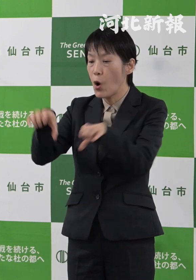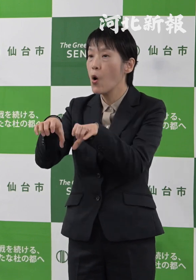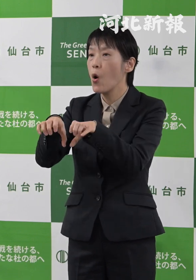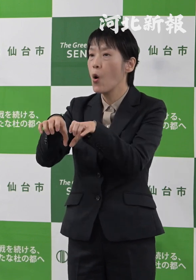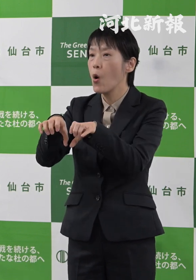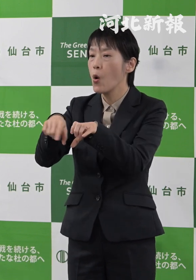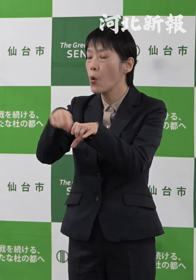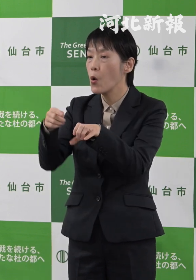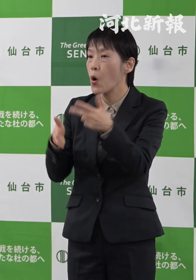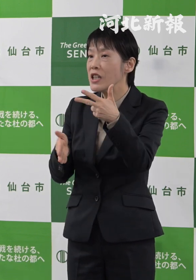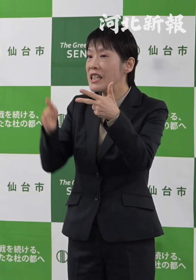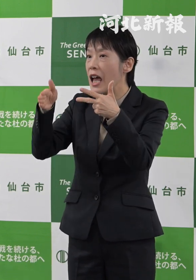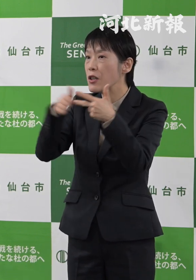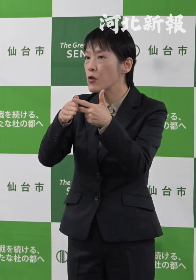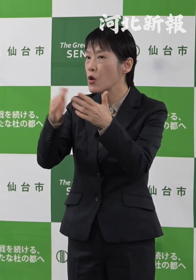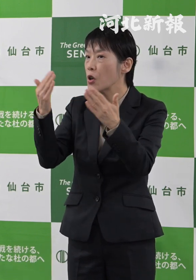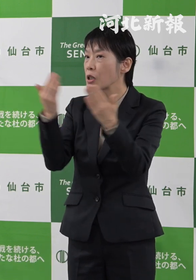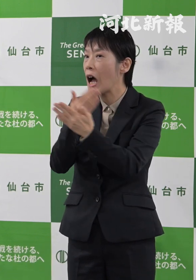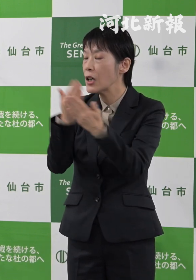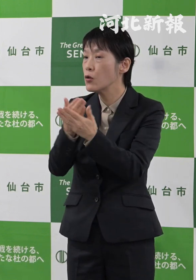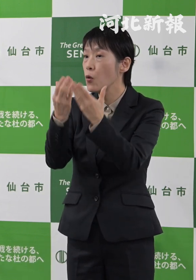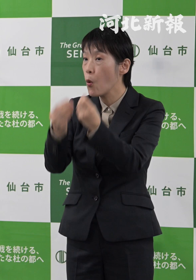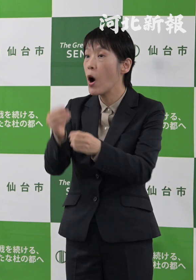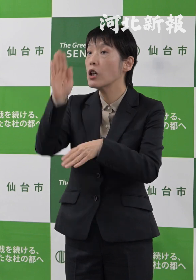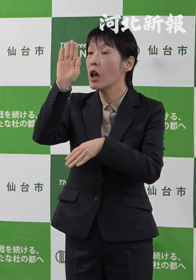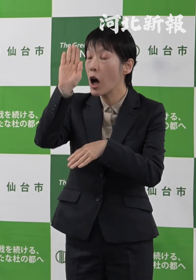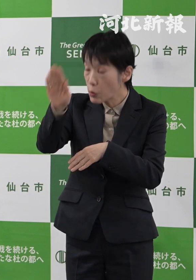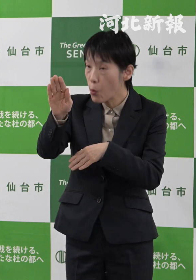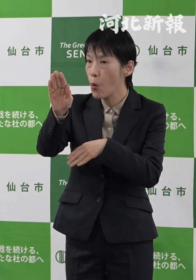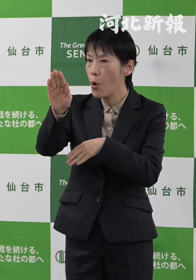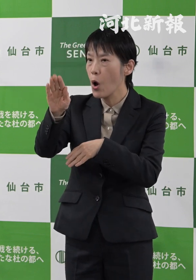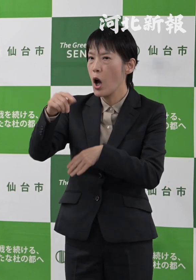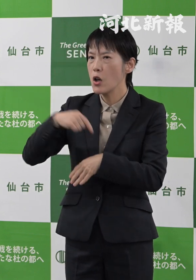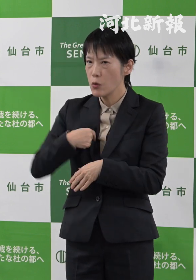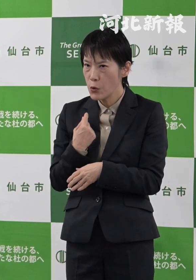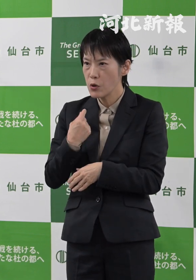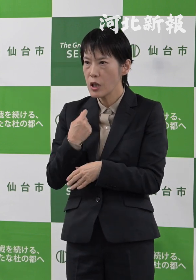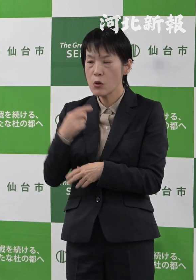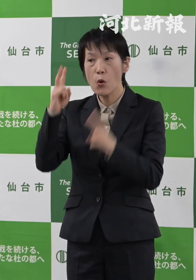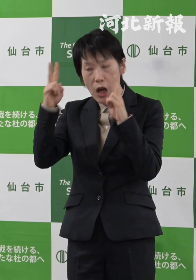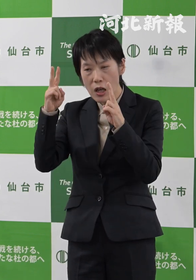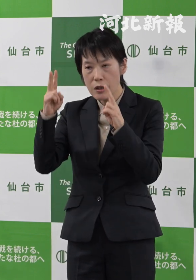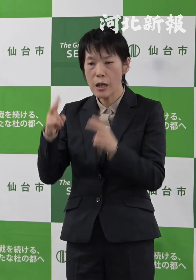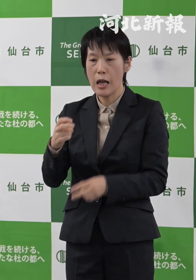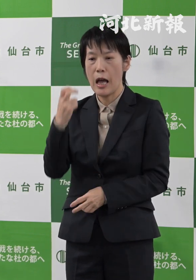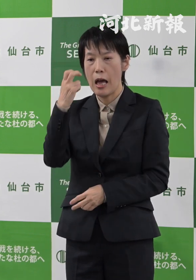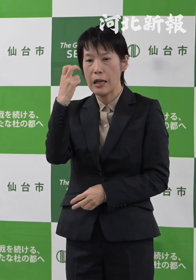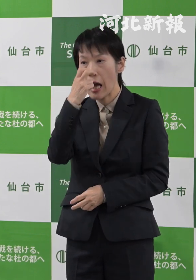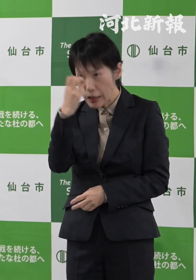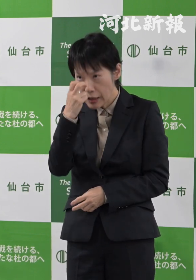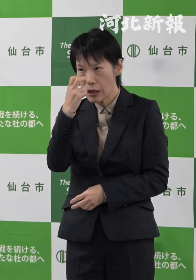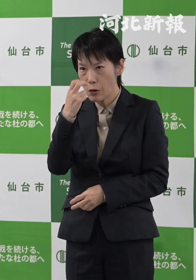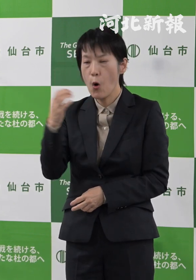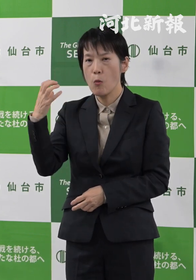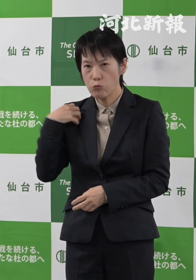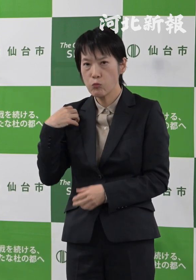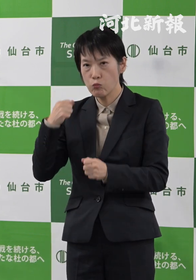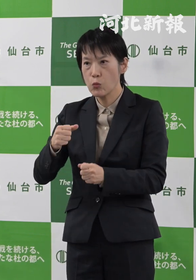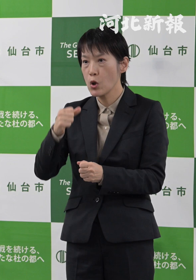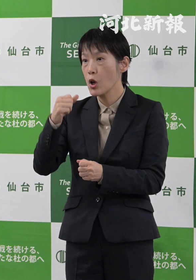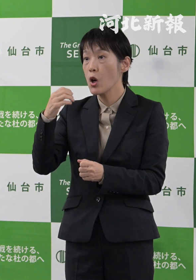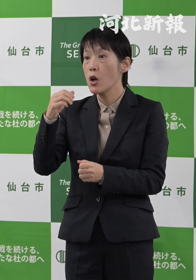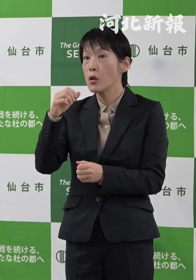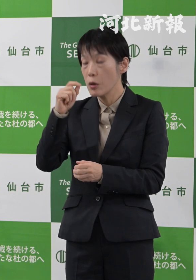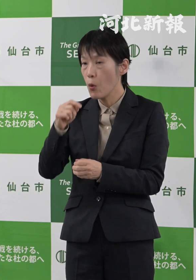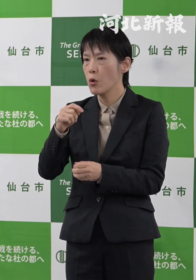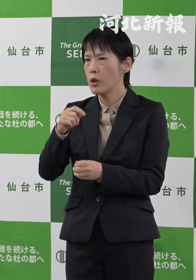併用型施設へと改修した後、自らが施設の指定管理を行うことを条件に